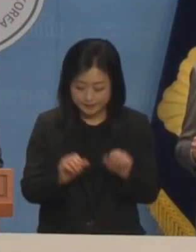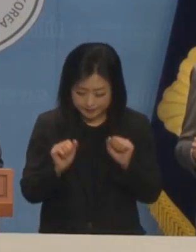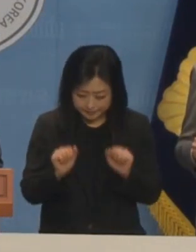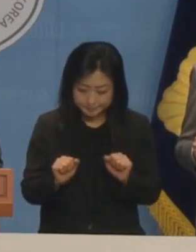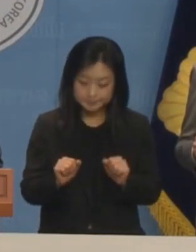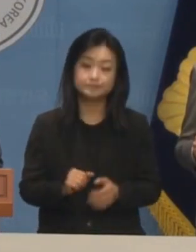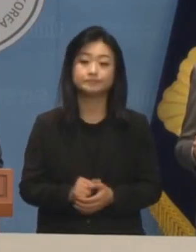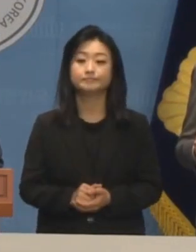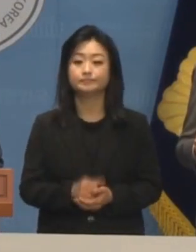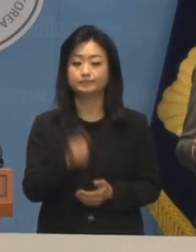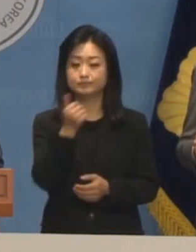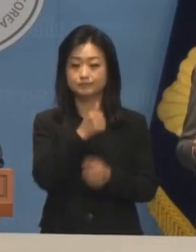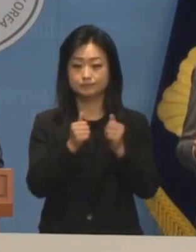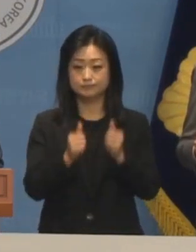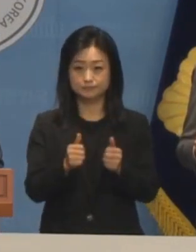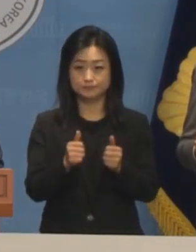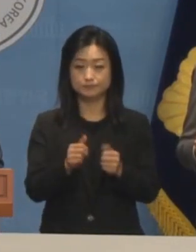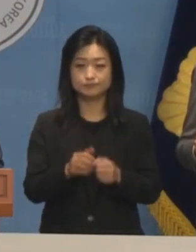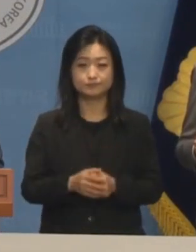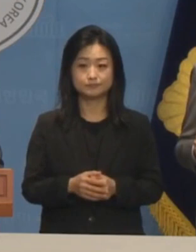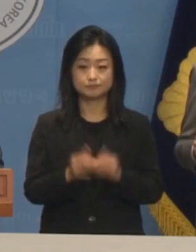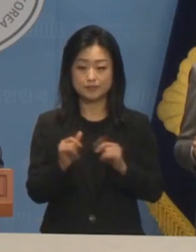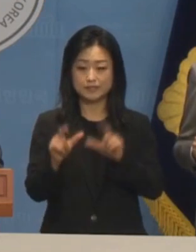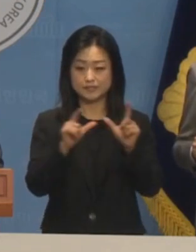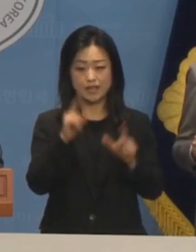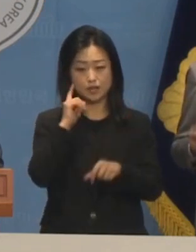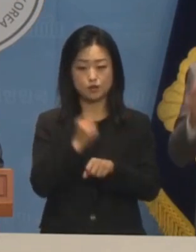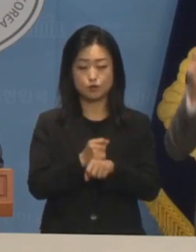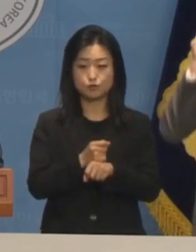안녕하십니까. 민변 민생경제위원장 김남주 변호사입니다.